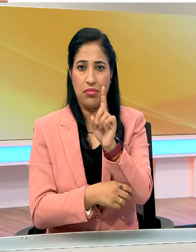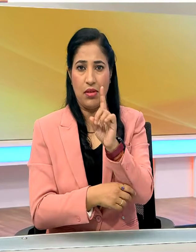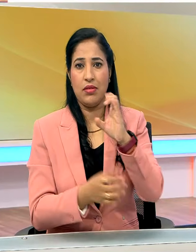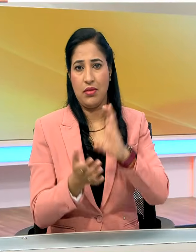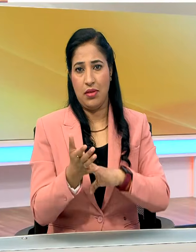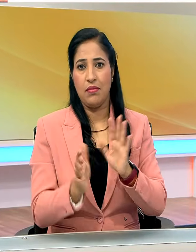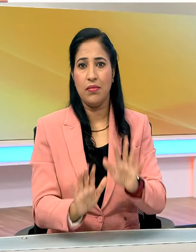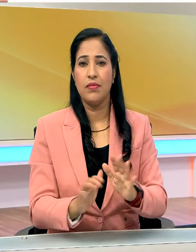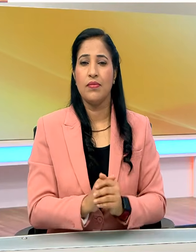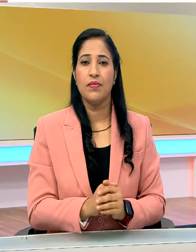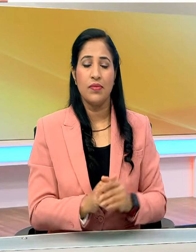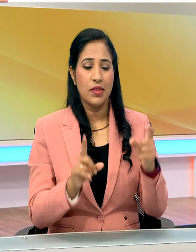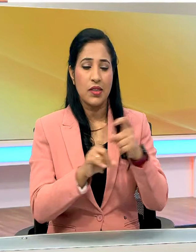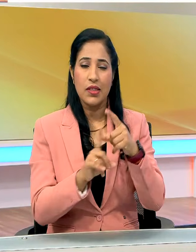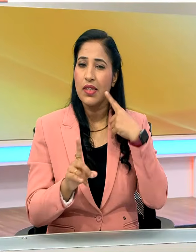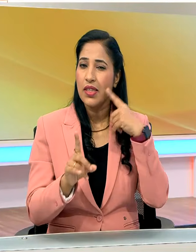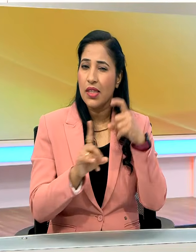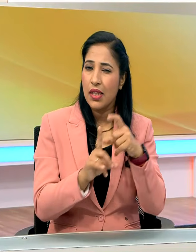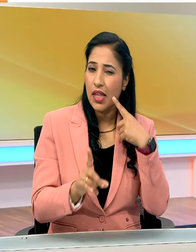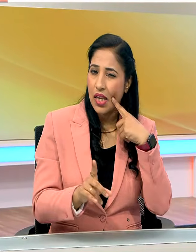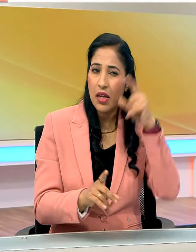दीदी का एकमात्र लक्ष्य